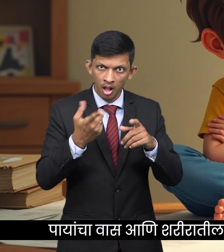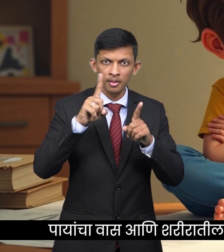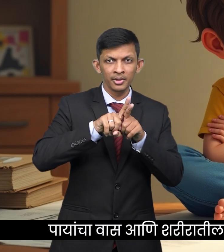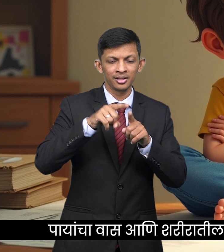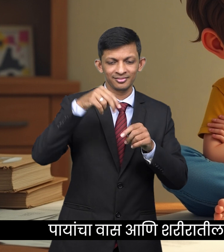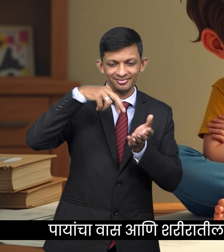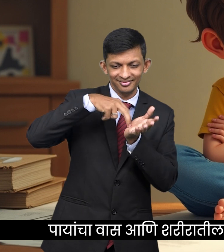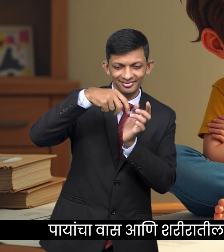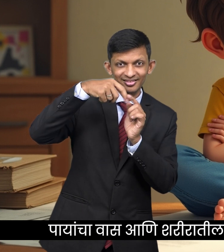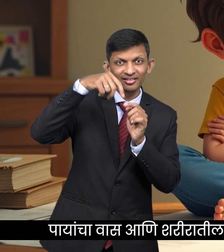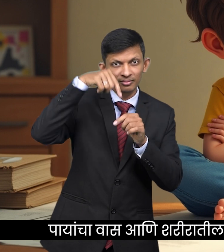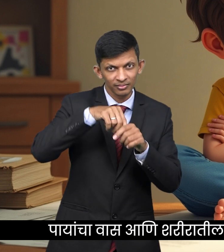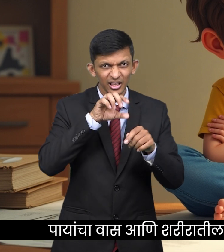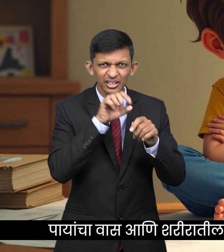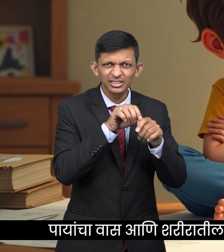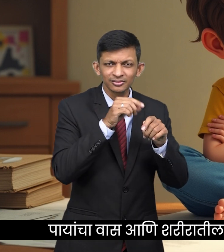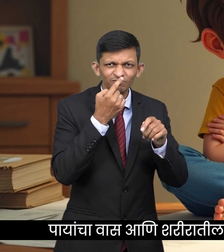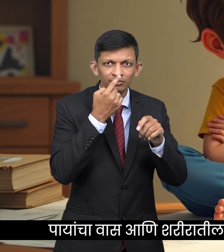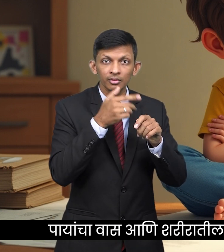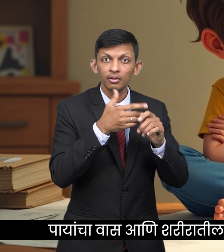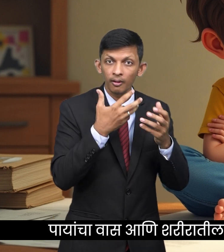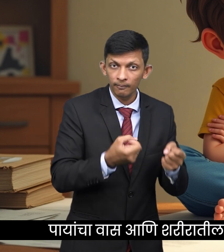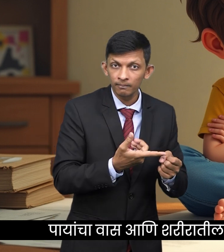ओळखून आपल्याला शोधू शकतात.